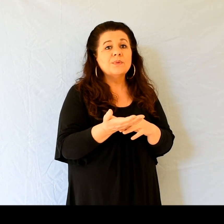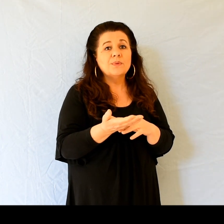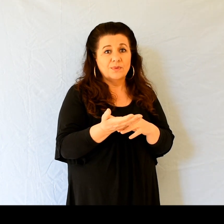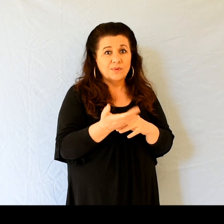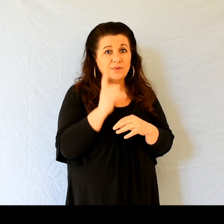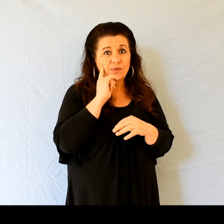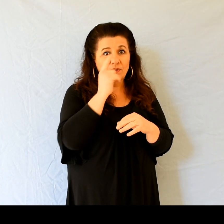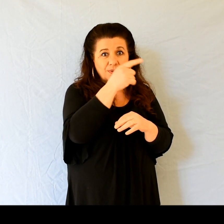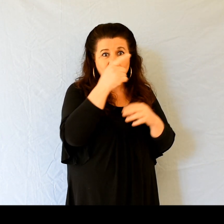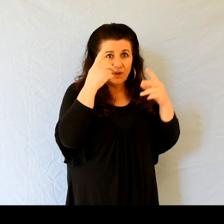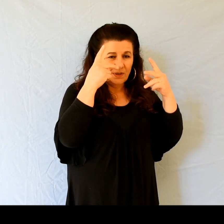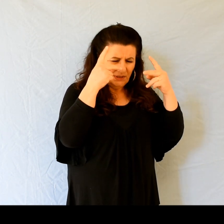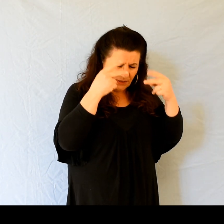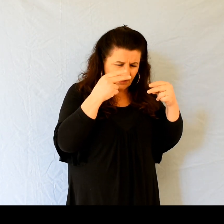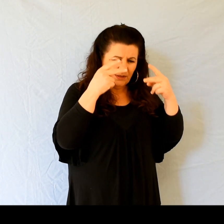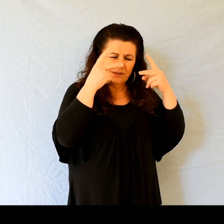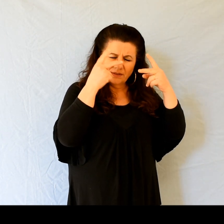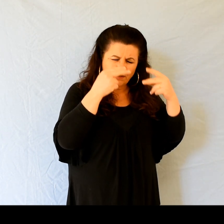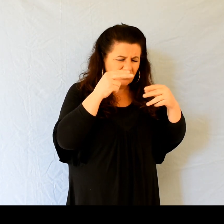yeux étaient alourdis de sommeil.